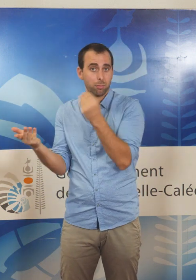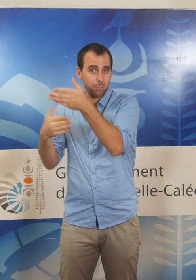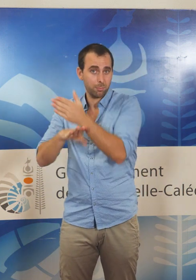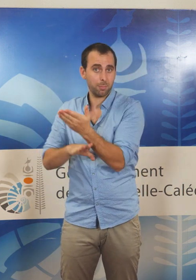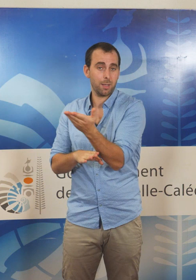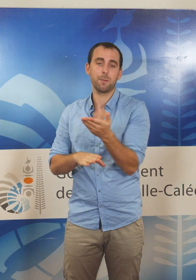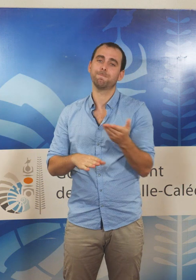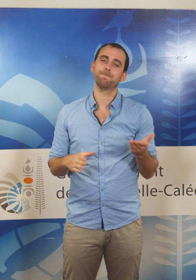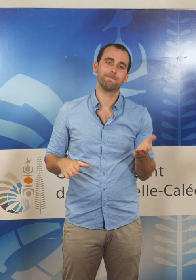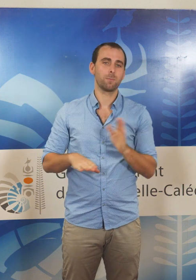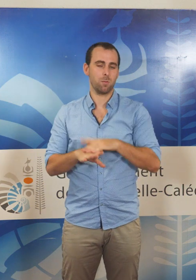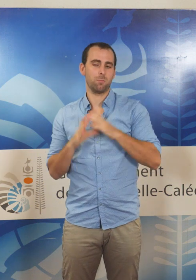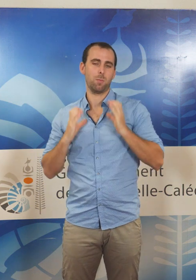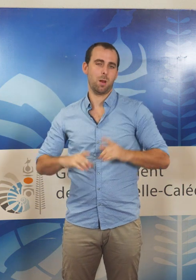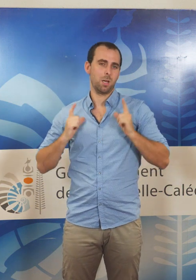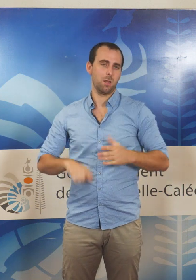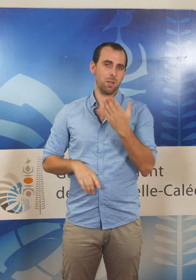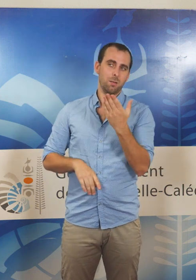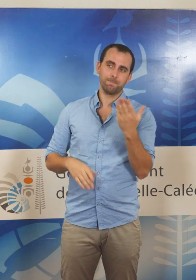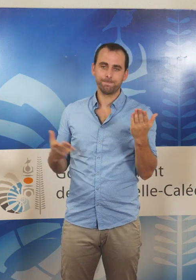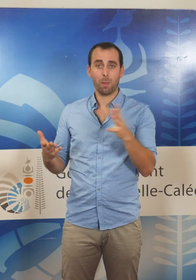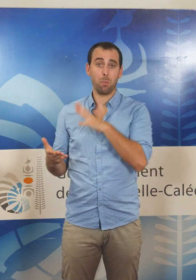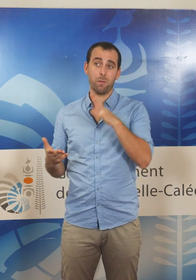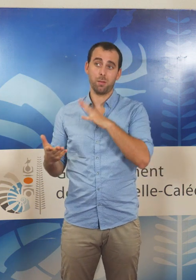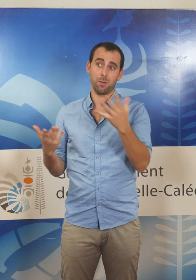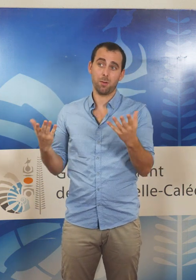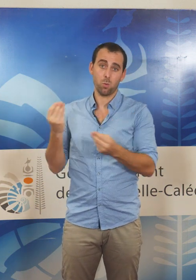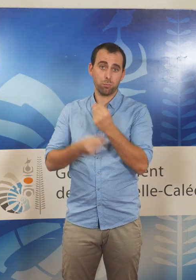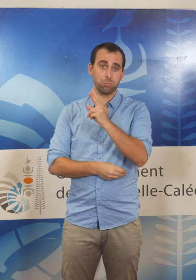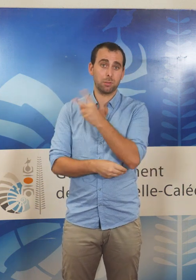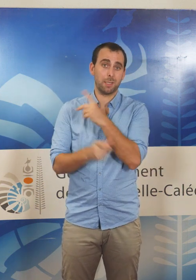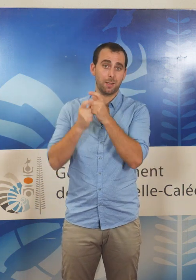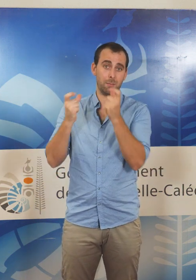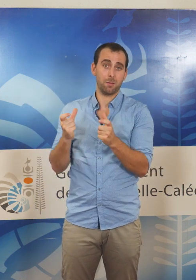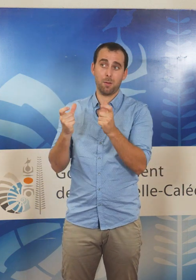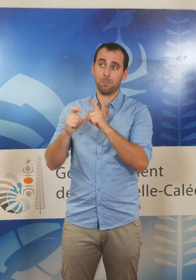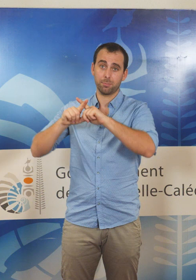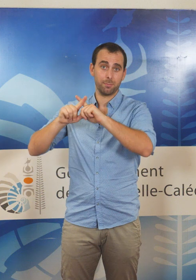il y a des effectifs qui concernent le secondaire dans les professeurs et les chefs d'établissement qui sont